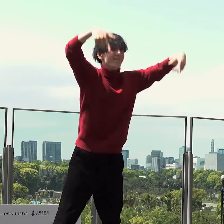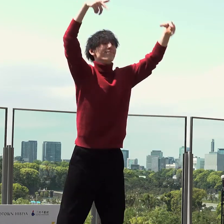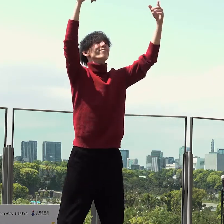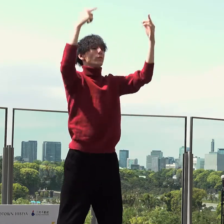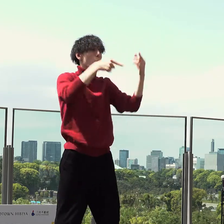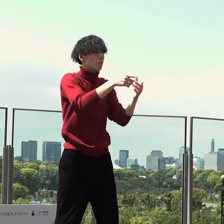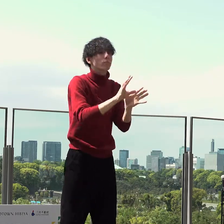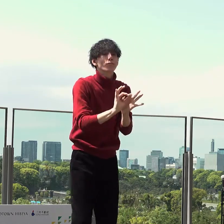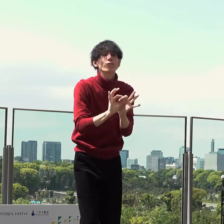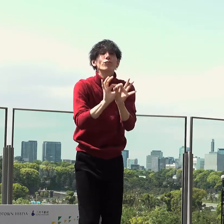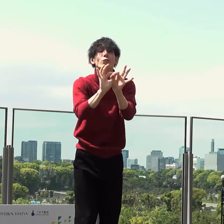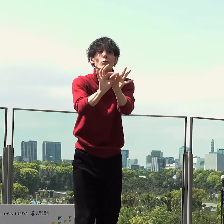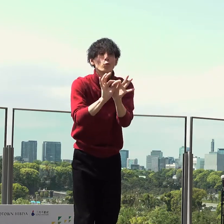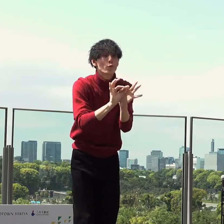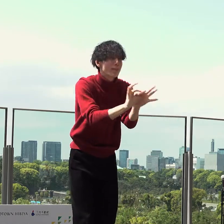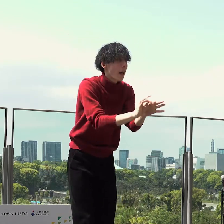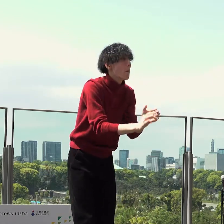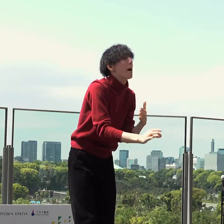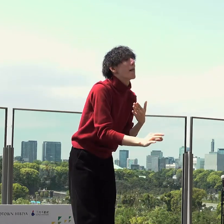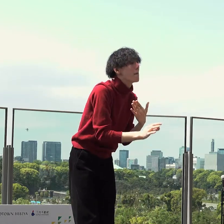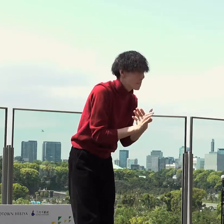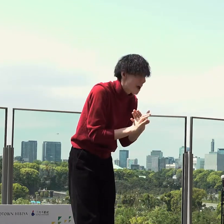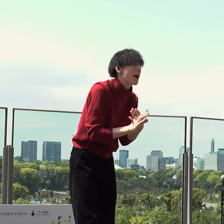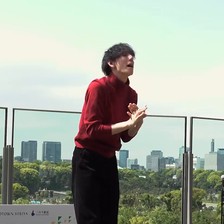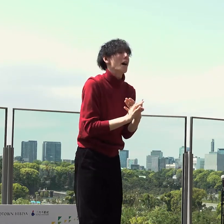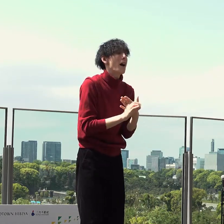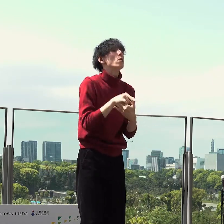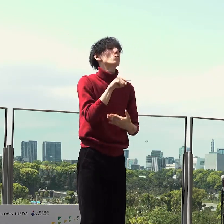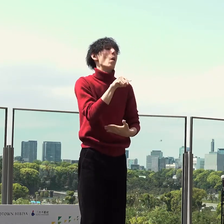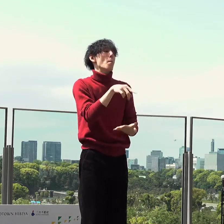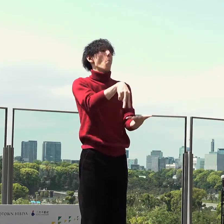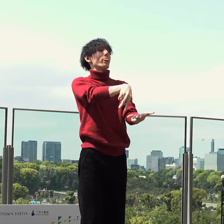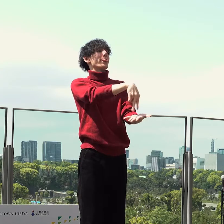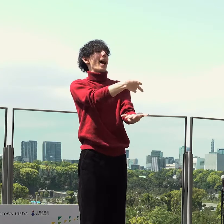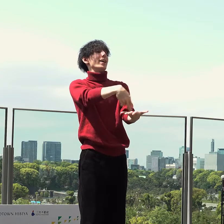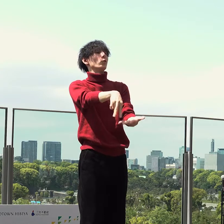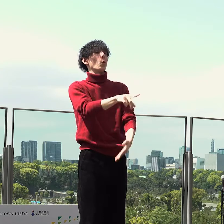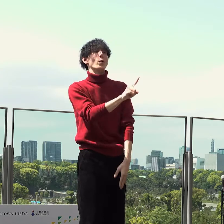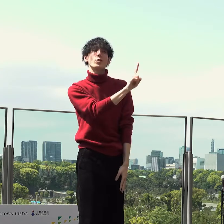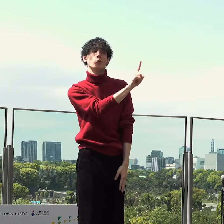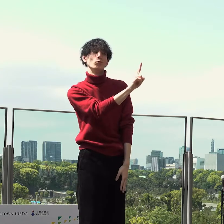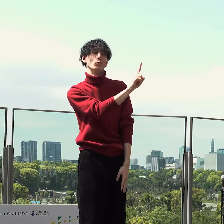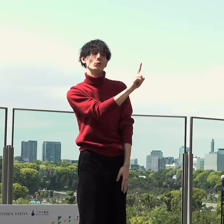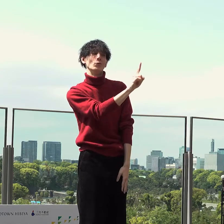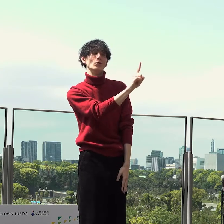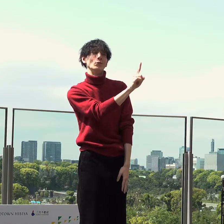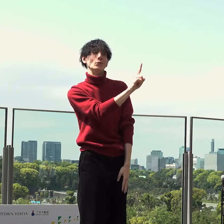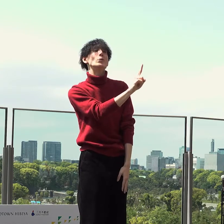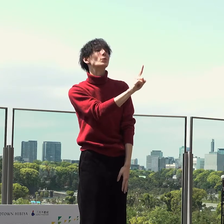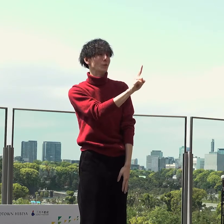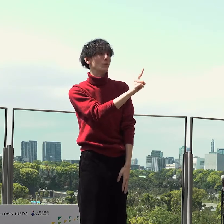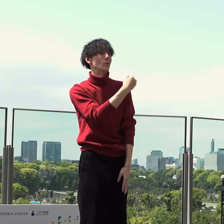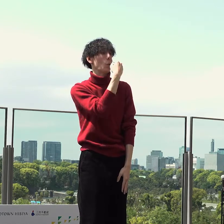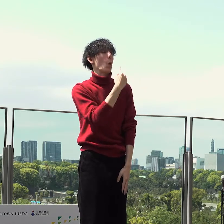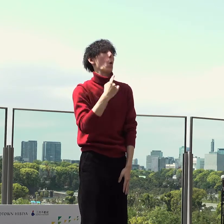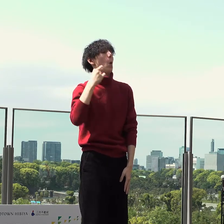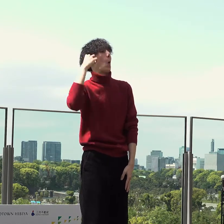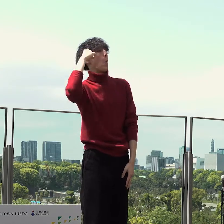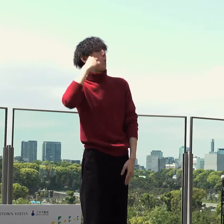風に体で表現して皆様に伝わっていれば、それもダンスの一つなのかなというふう